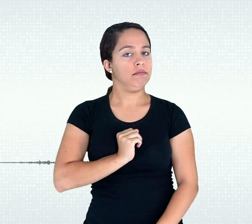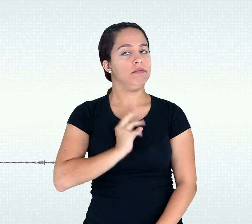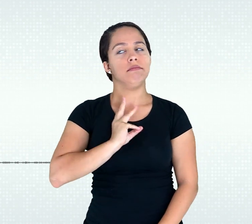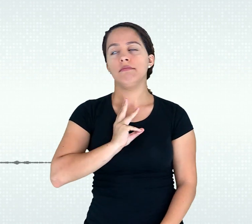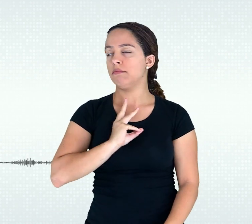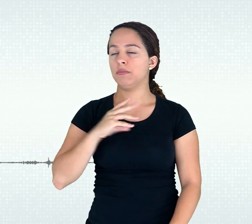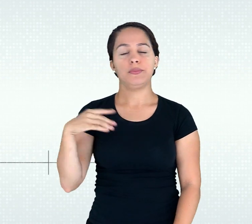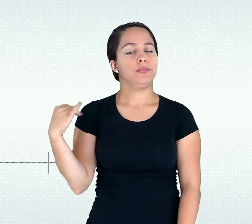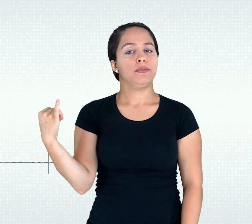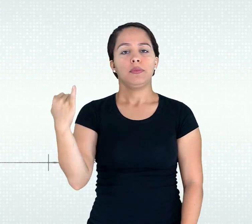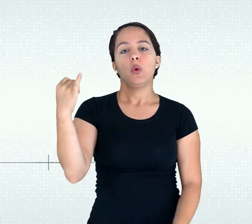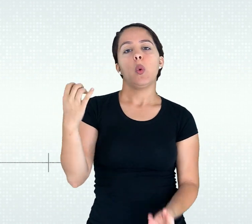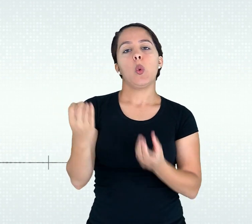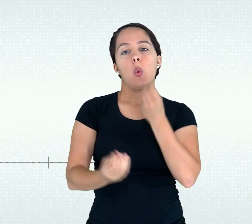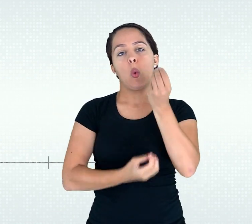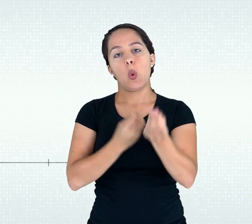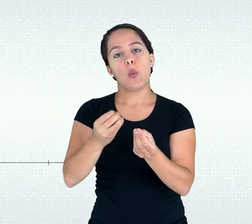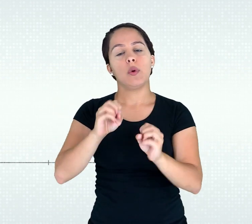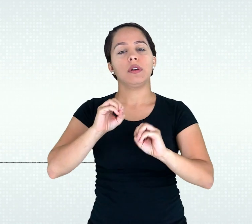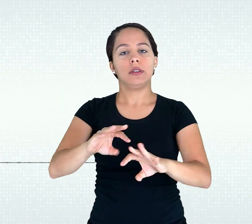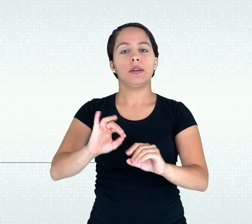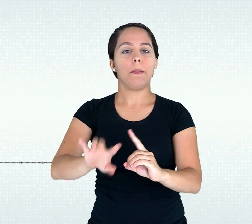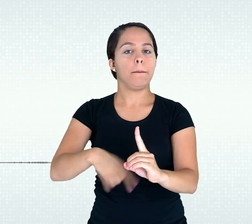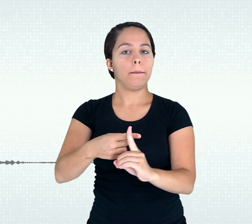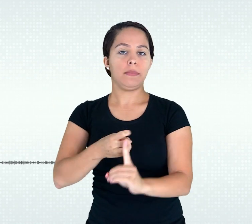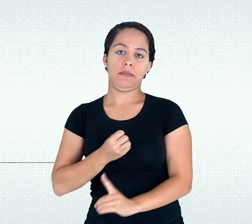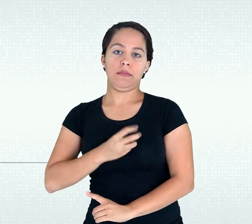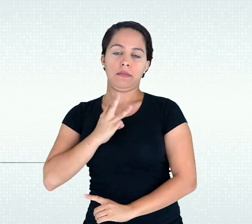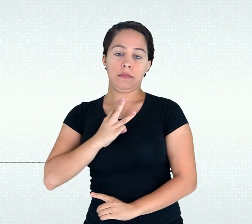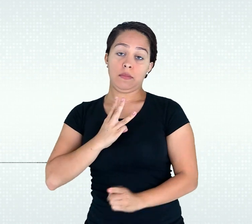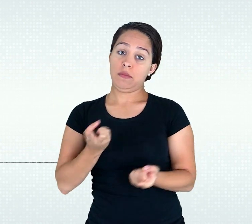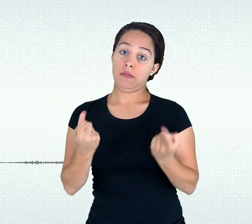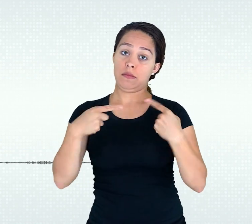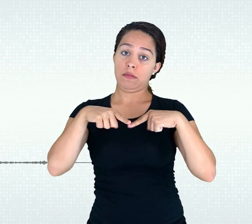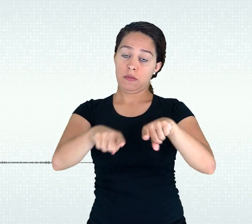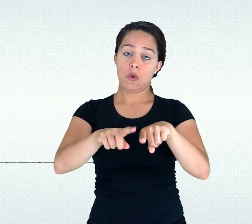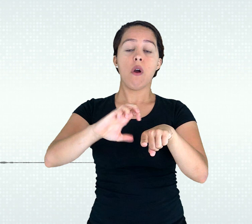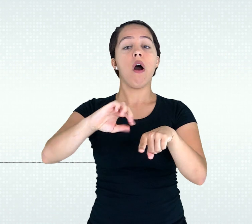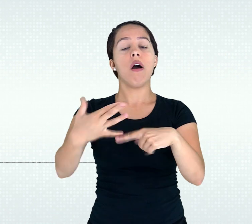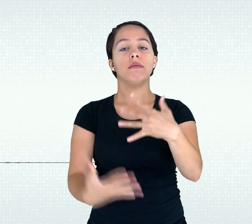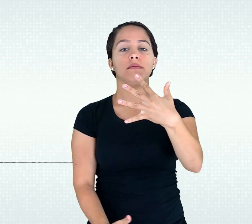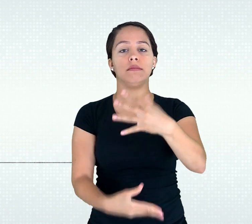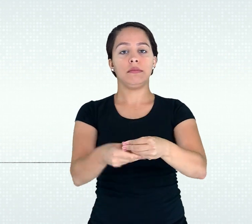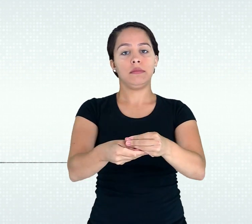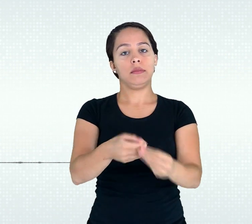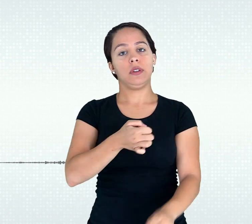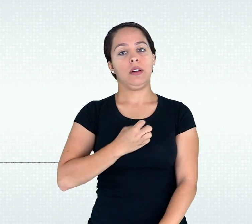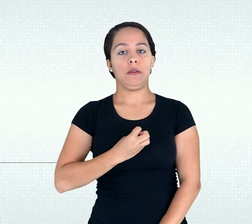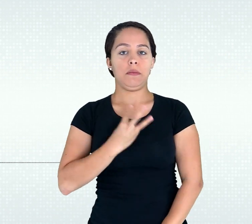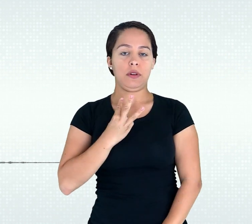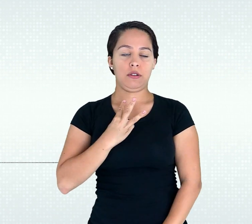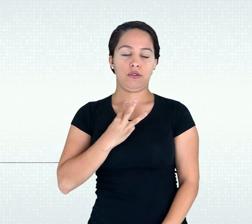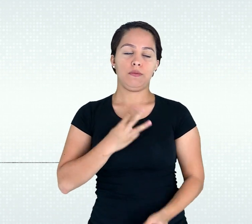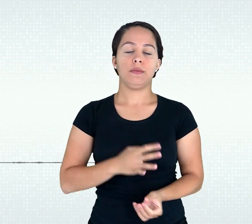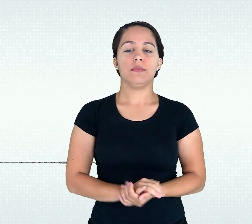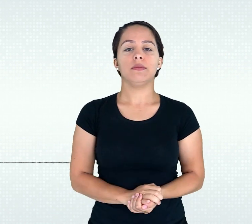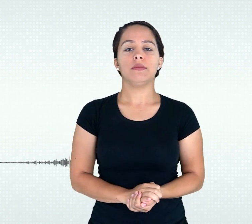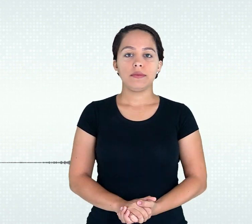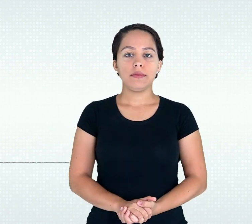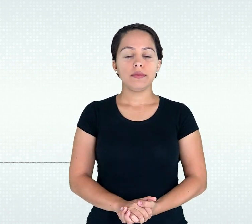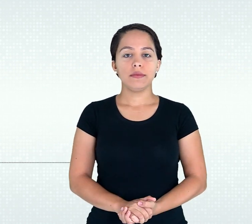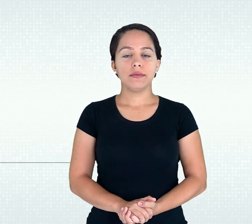técnica de nível médio em todas as suas formas de oferta integrada concomitante ou